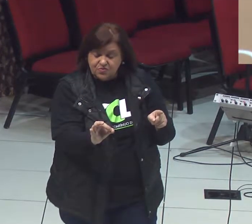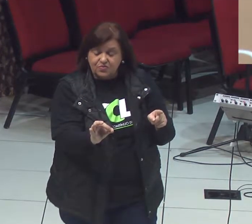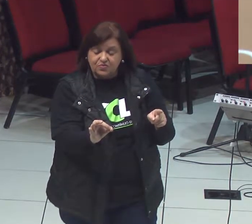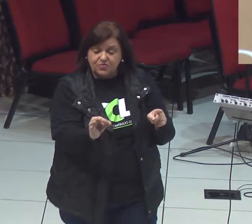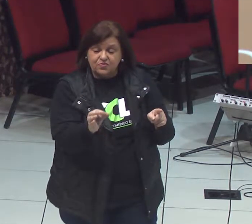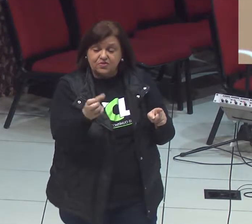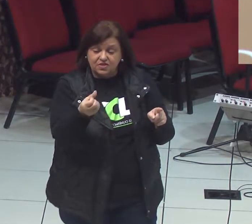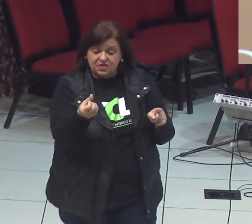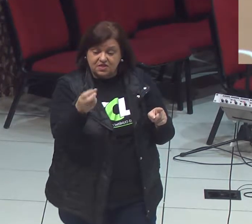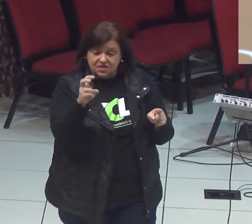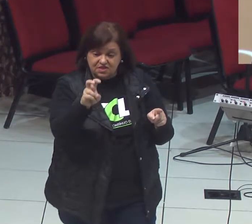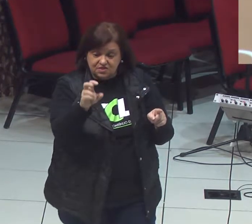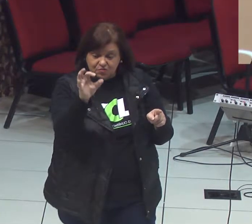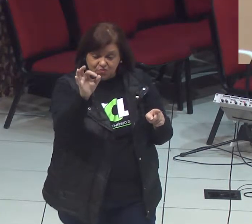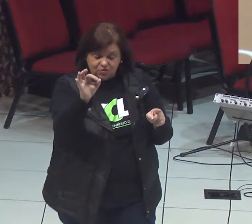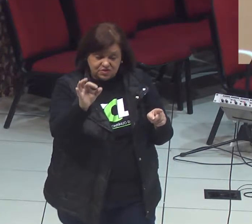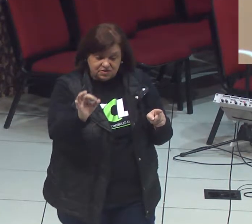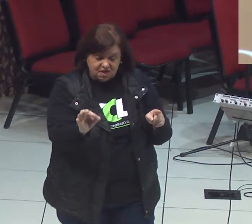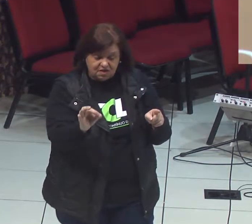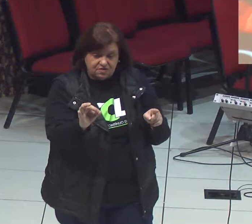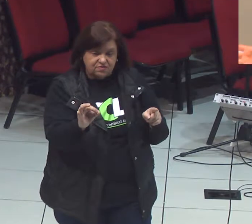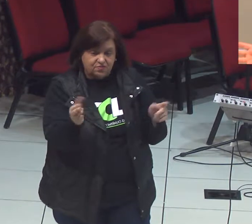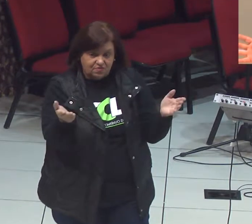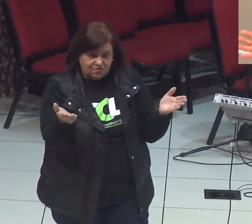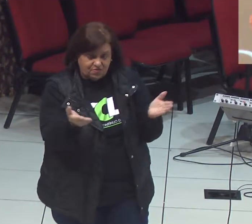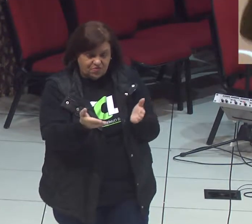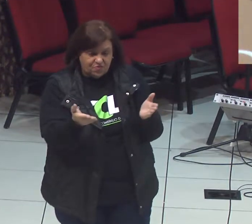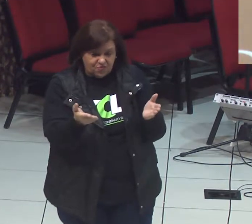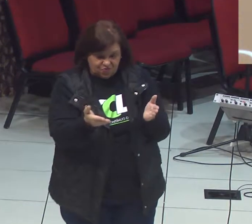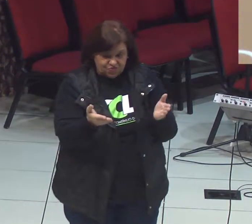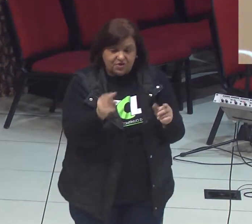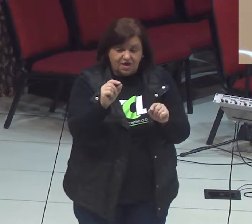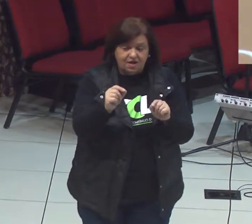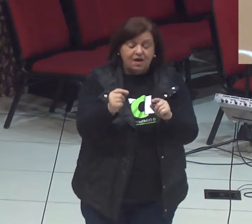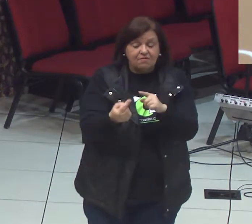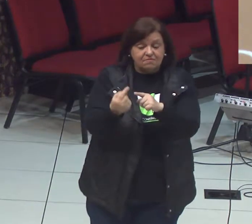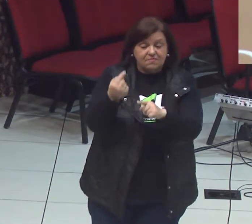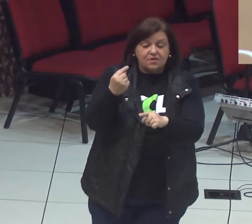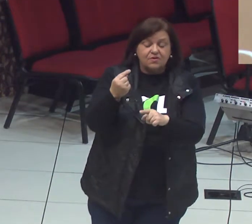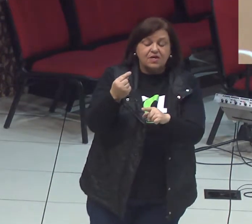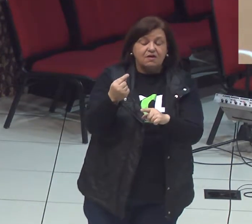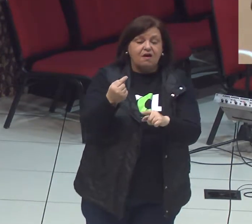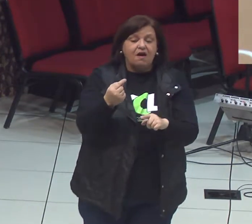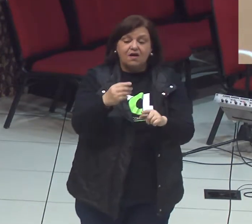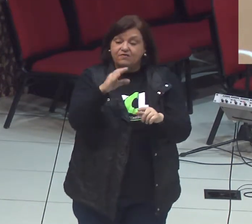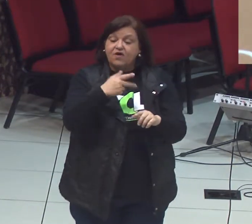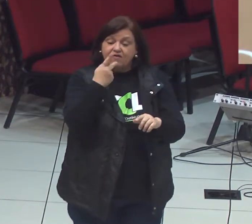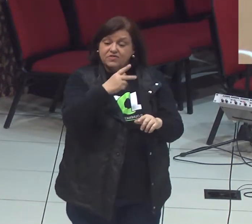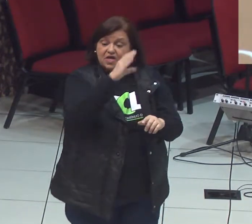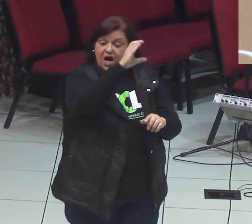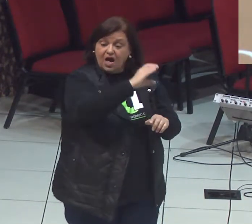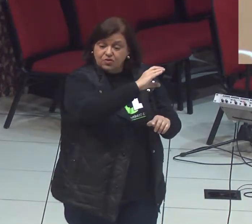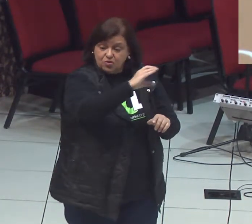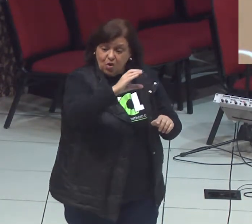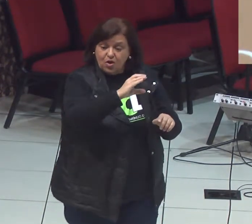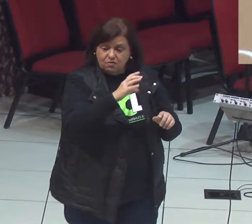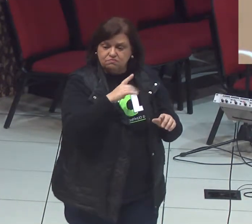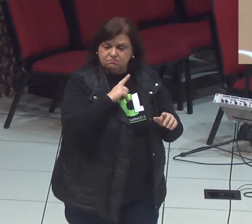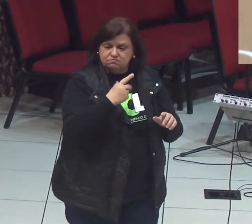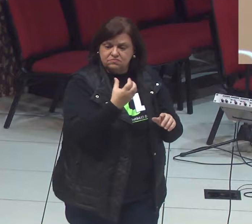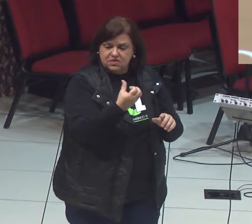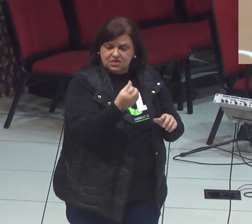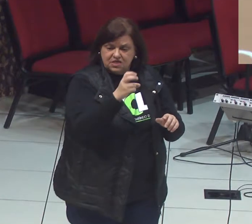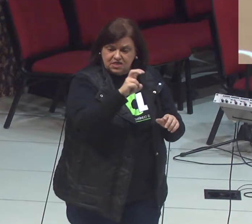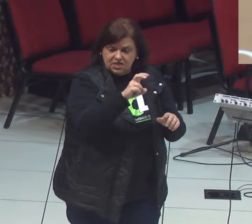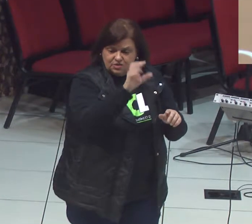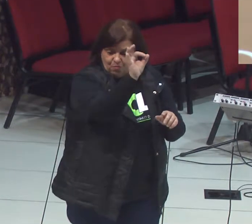milhões, ou seja, 124 milhões se diziam católicos. Esse número vem decaindo. De 2000 era 74% e agora já está